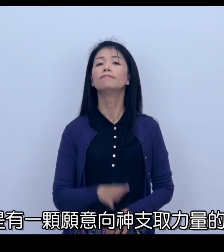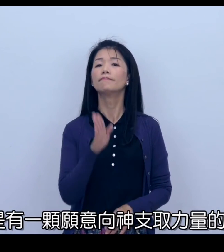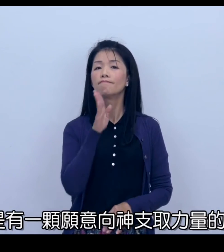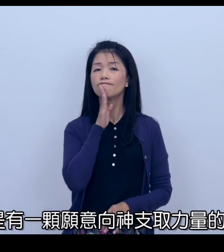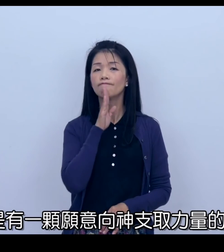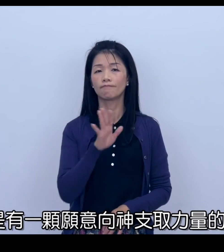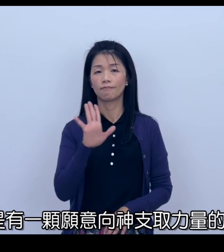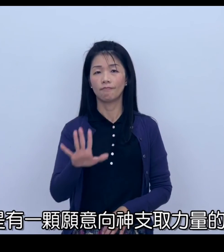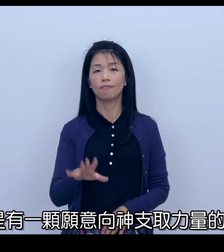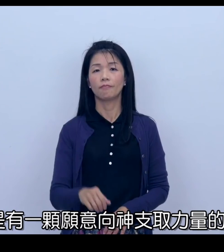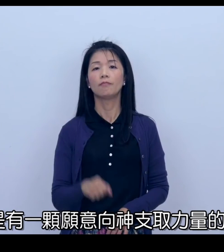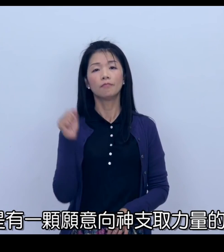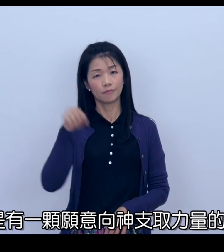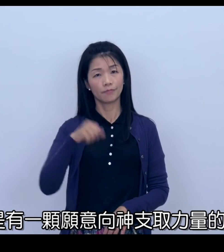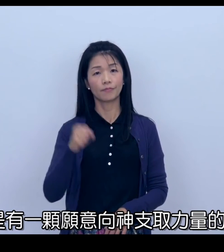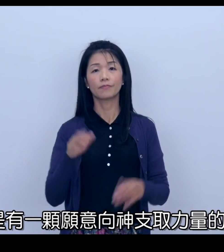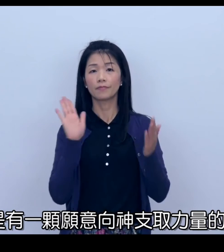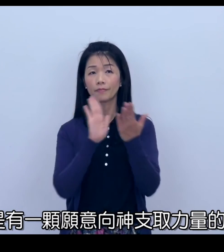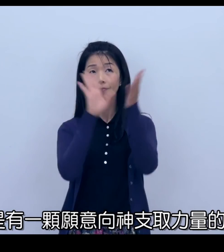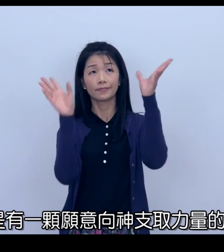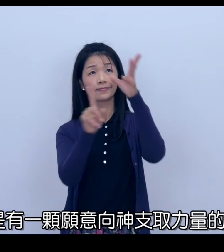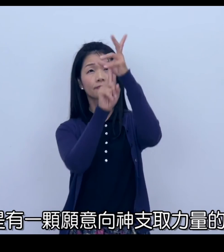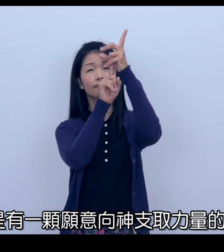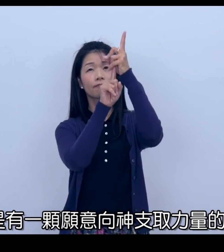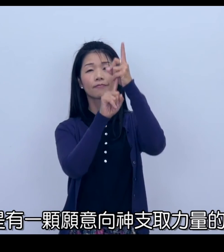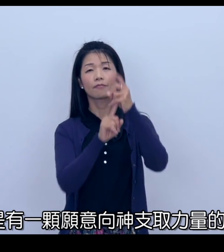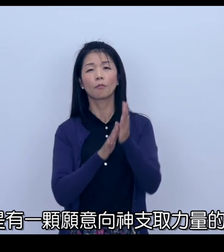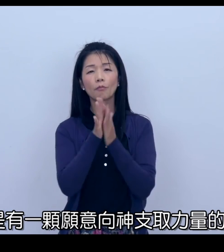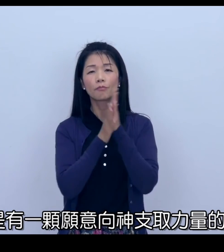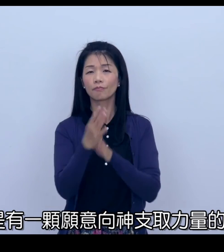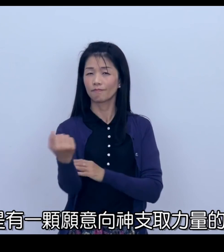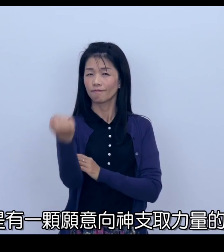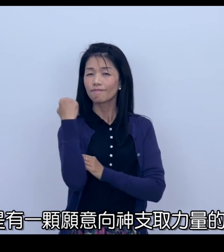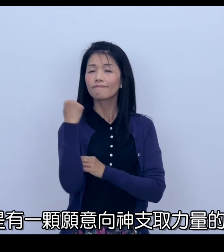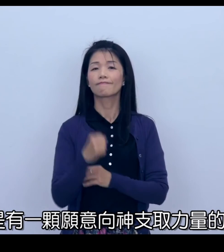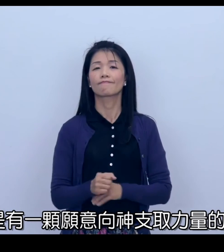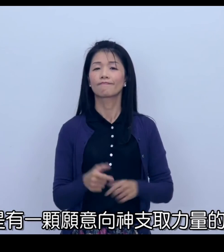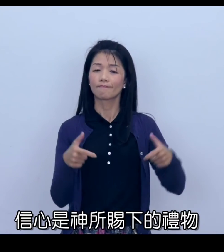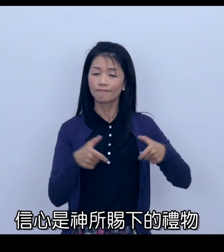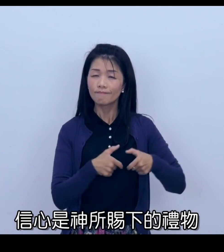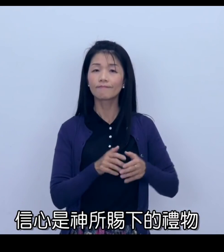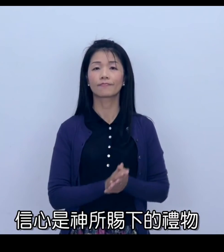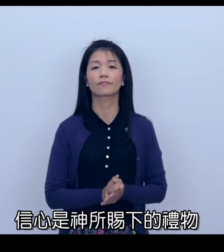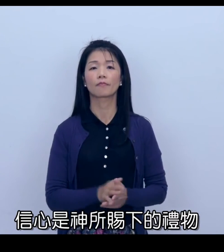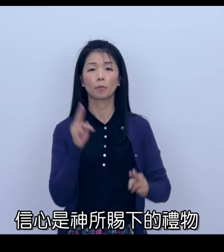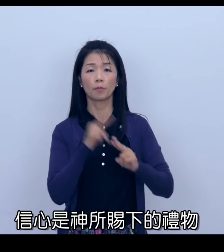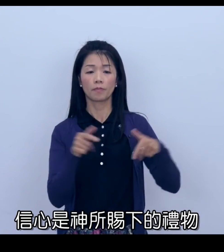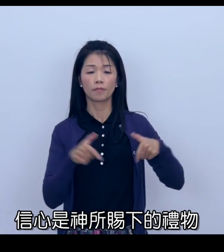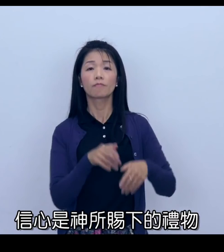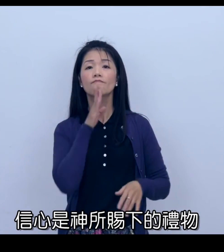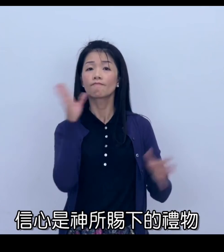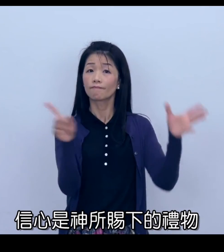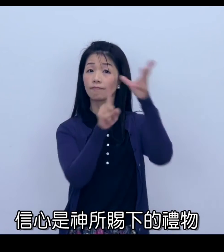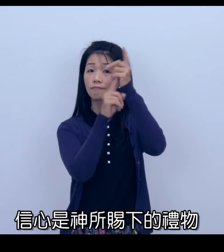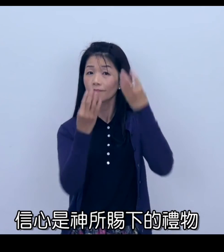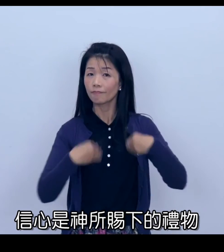是有一颗愿意向神支取力量的心。信心是神所赐下的礼